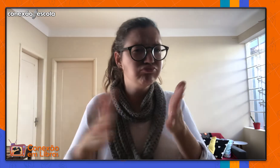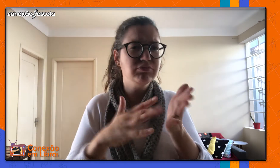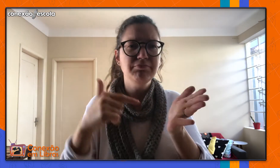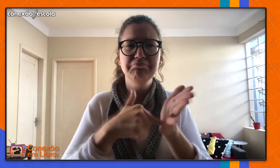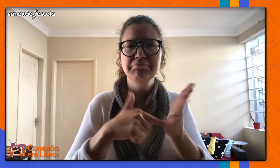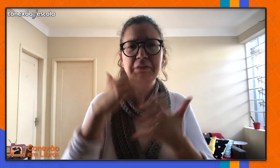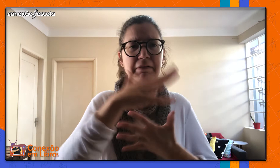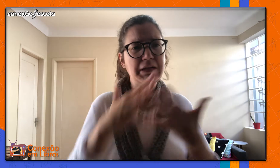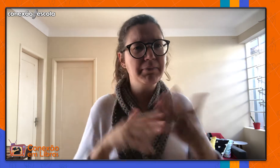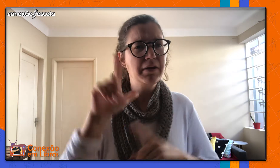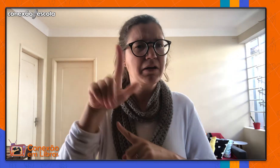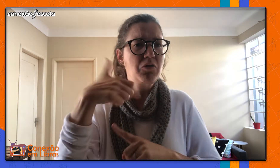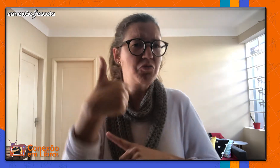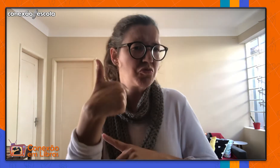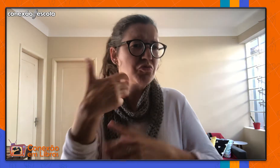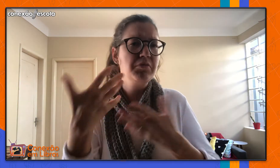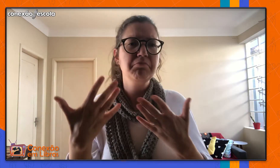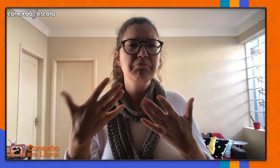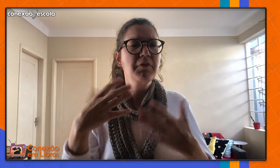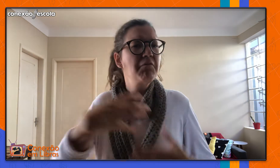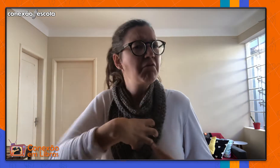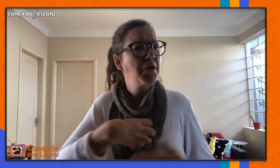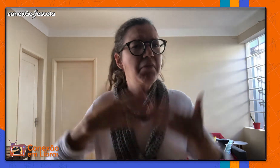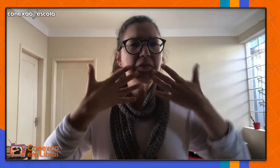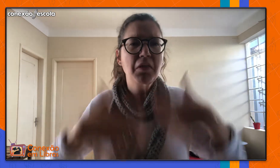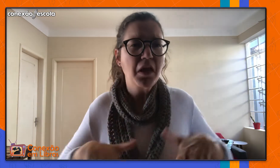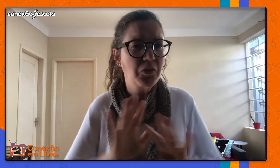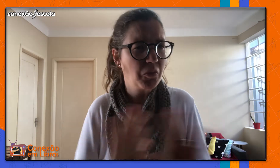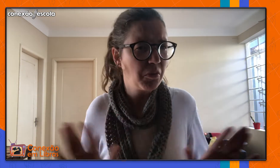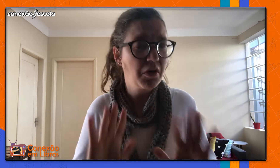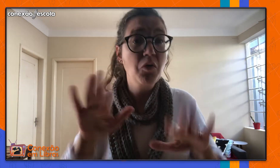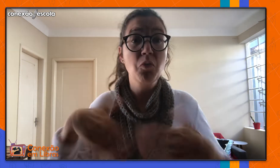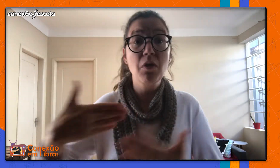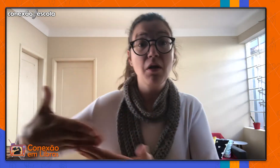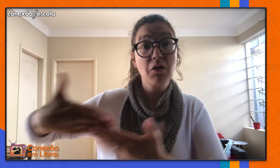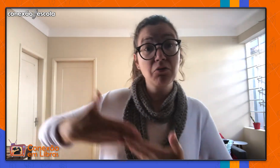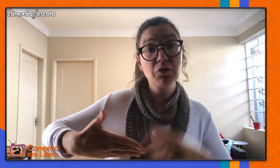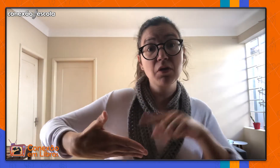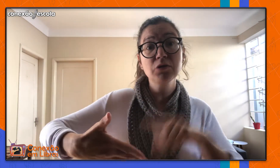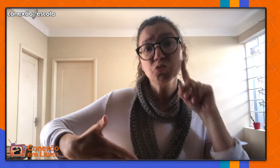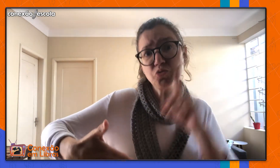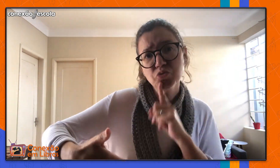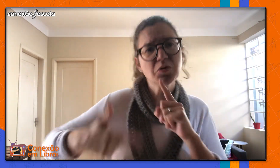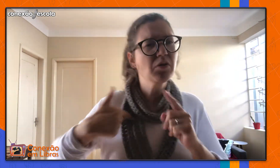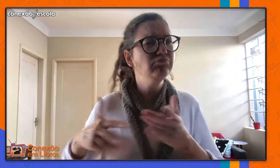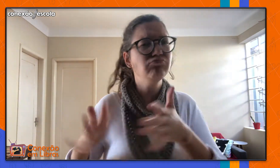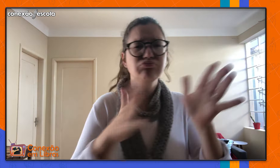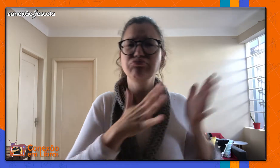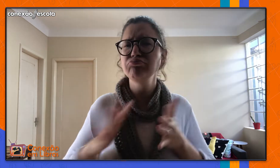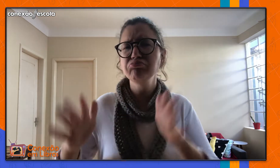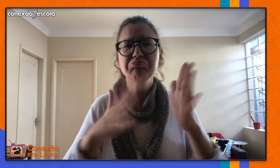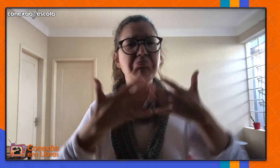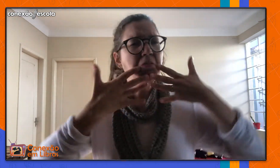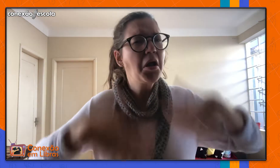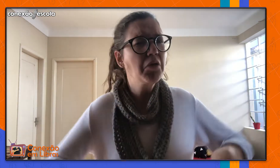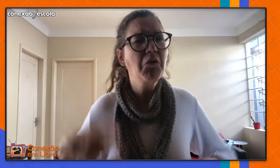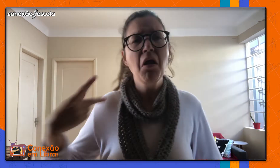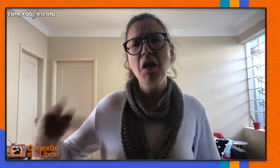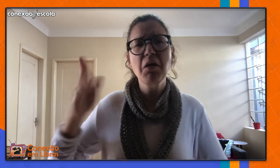sinalizamos. A Libras é a primeira língua, nossa língua natural. Então, as meninas surdas também, elas cresceram dentro